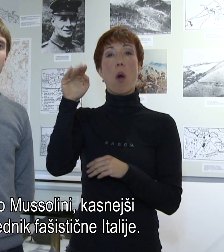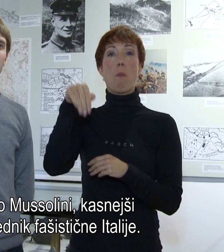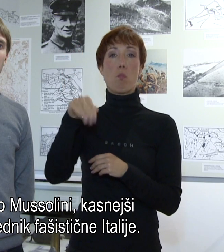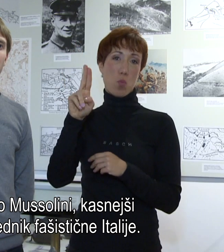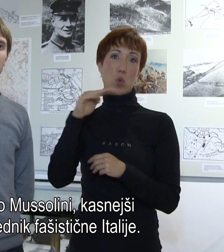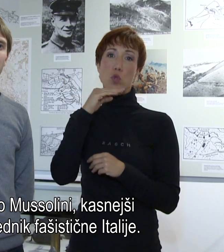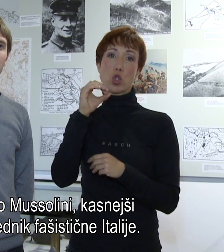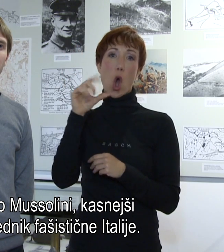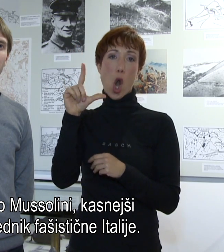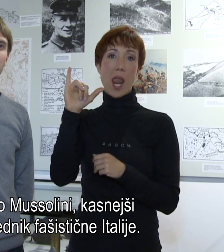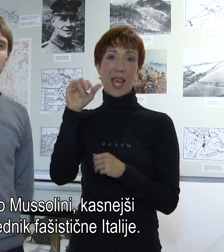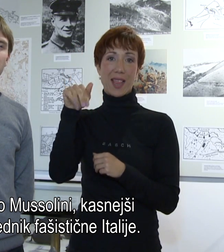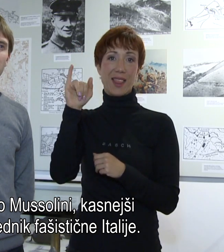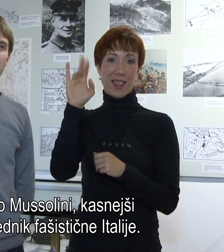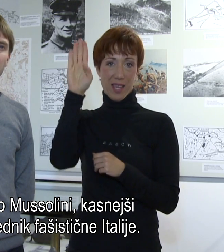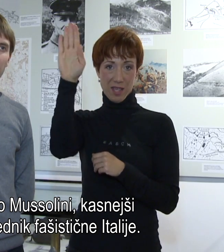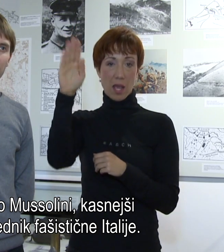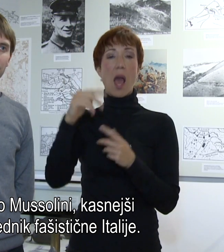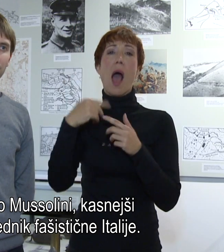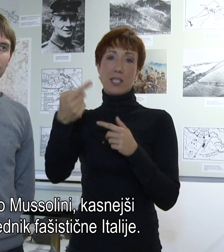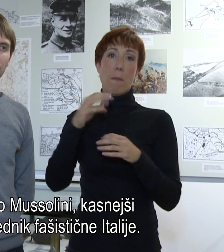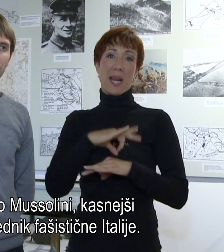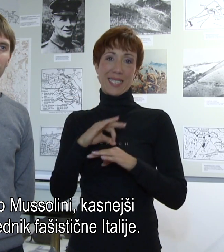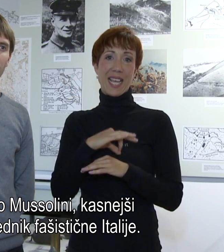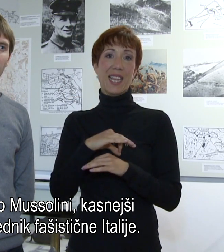kasnejši predsednik fašistične Italije.